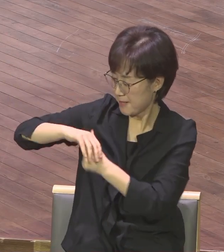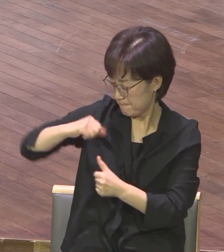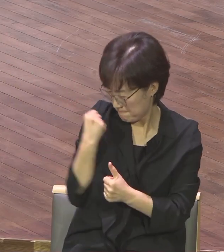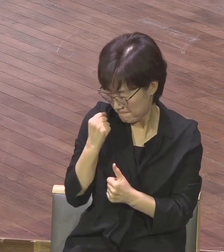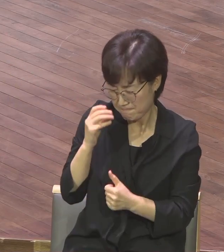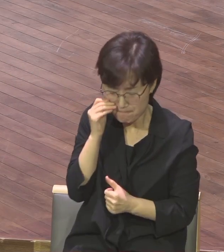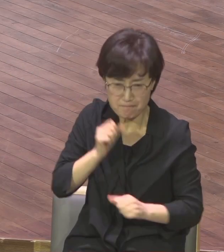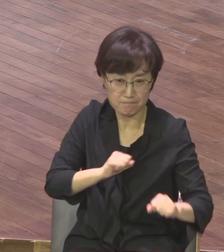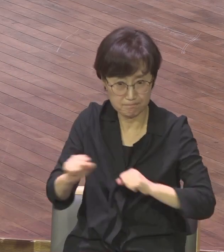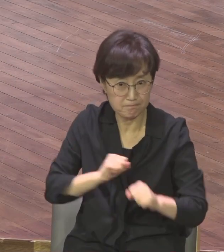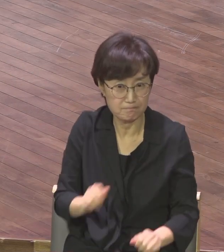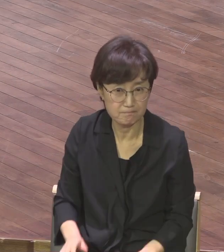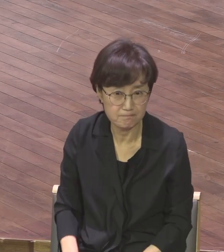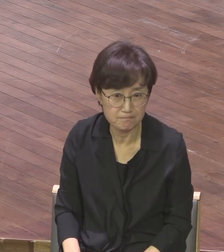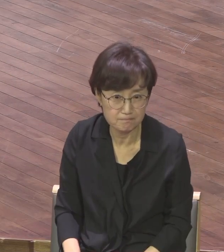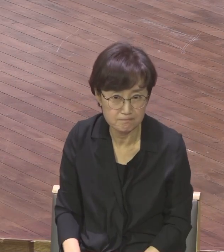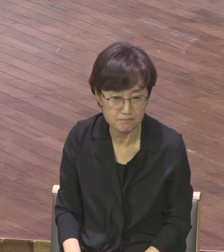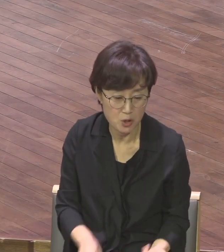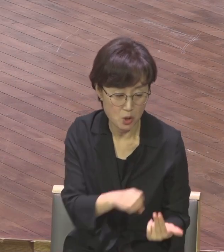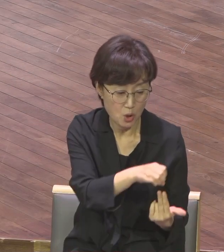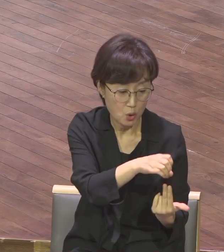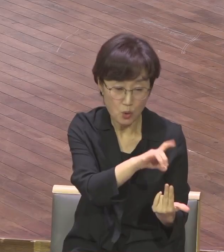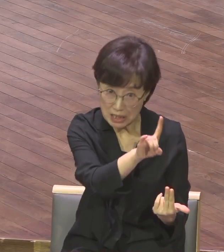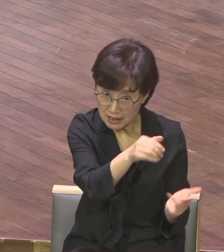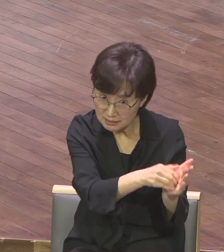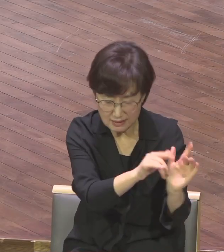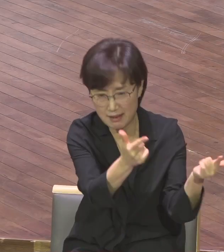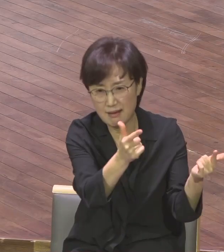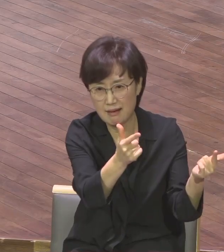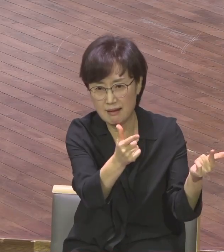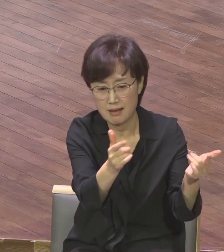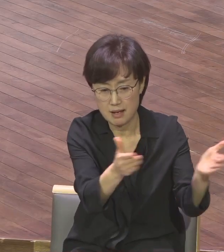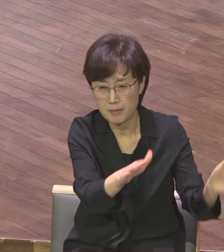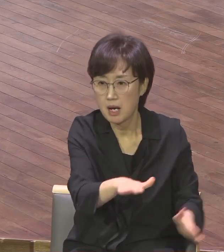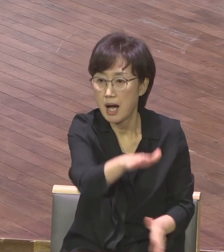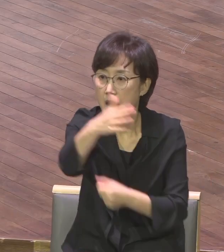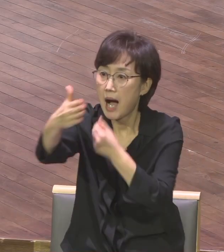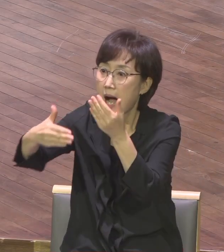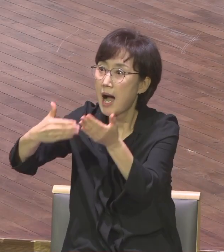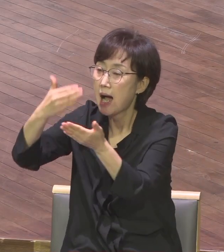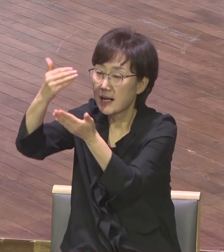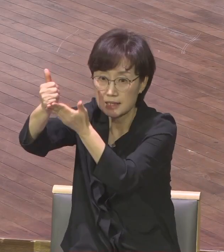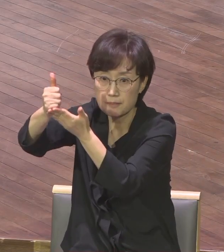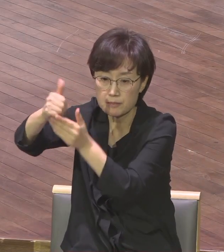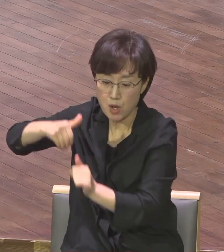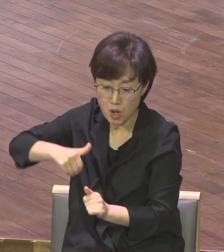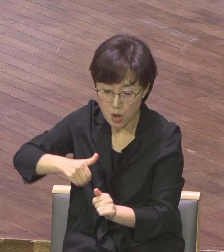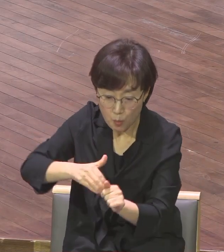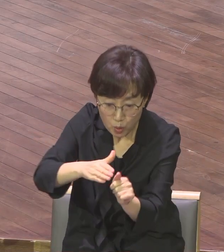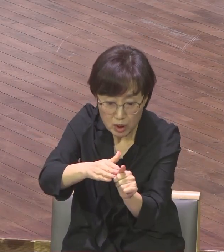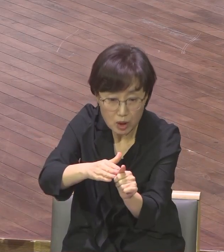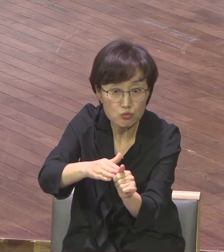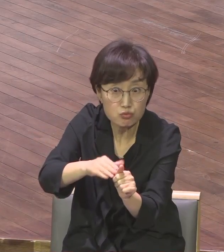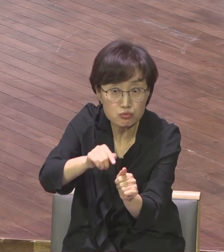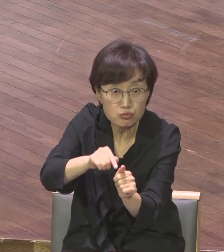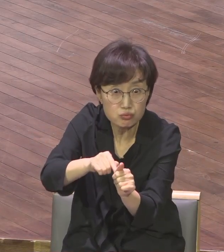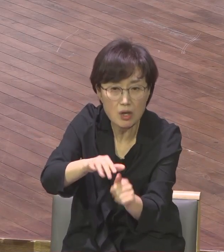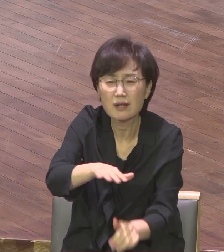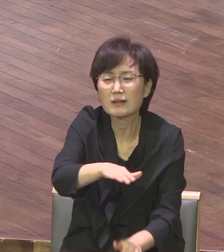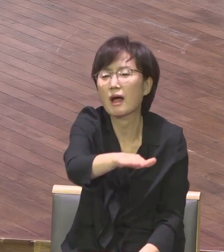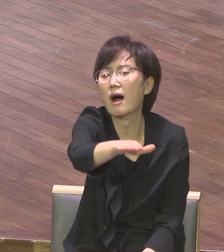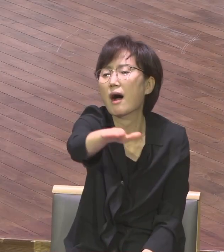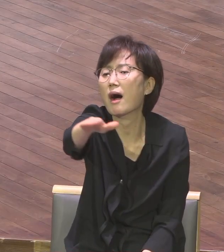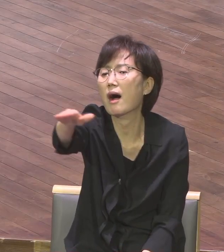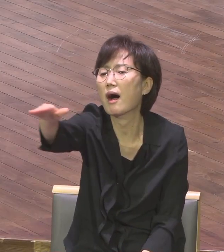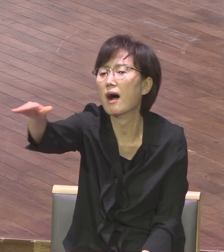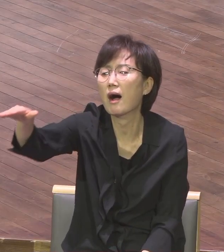그래서 세례 요한뿐만 아니에요. 보내심을 받은 자, 이거는 예수 믿는 분들은 누구나